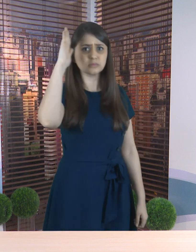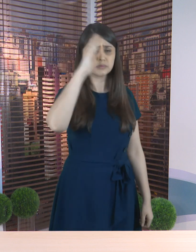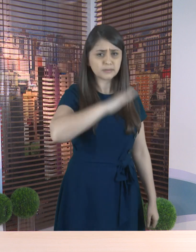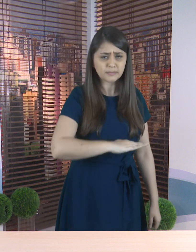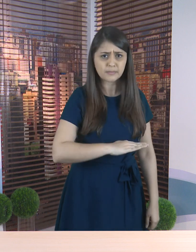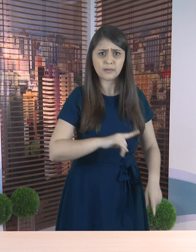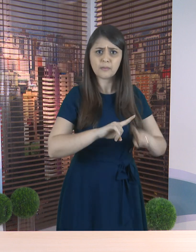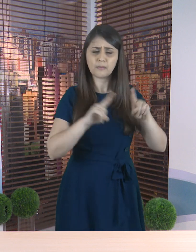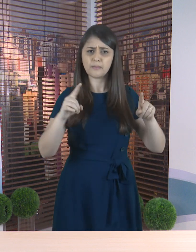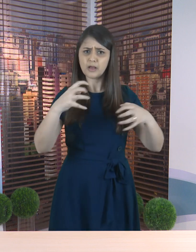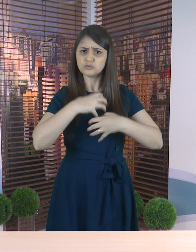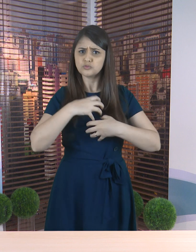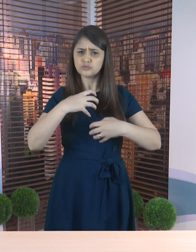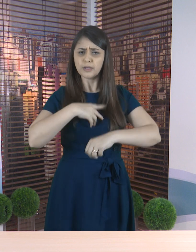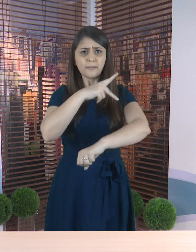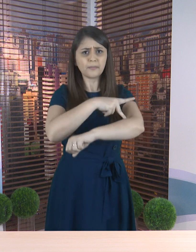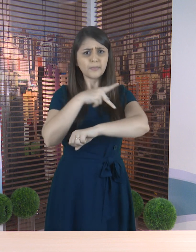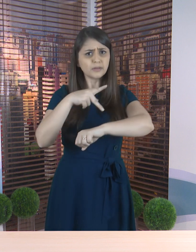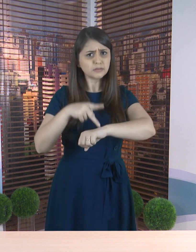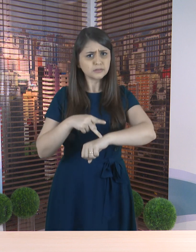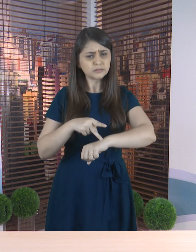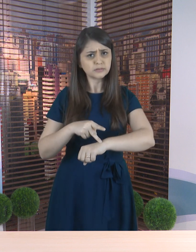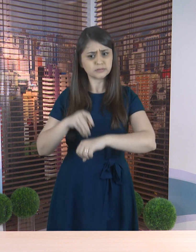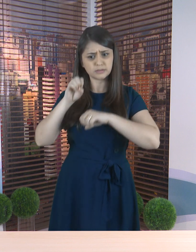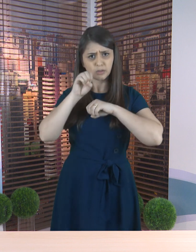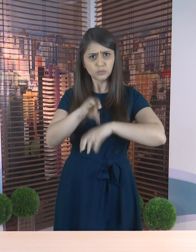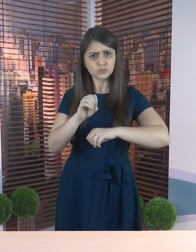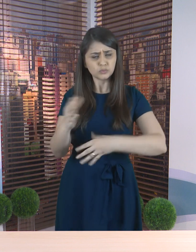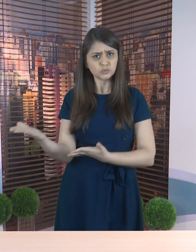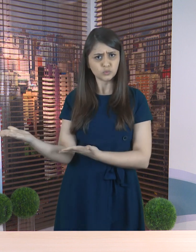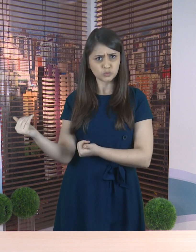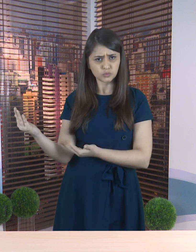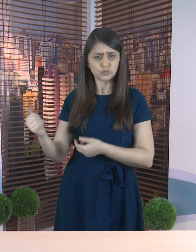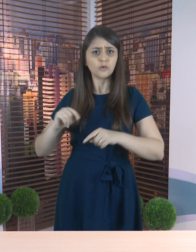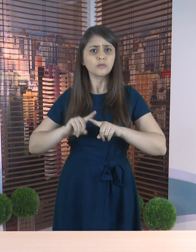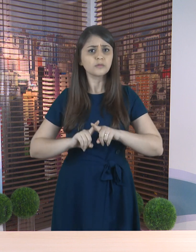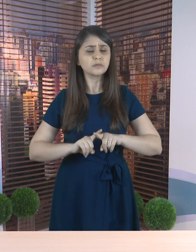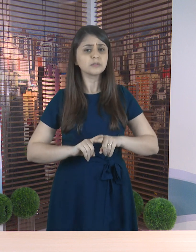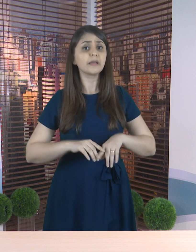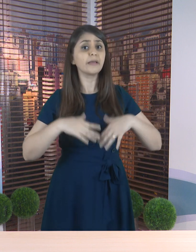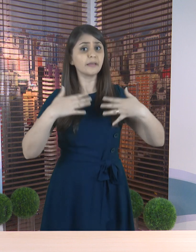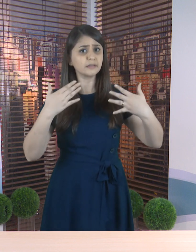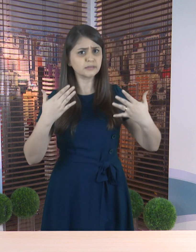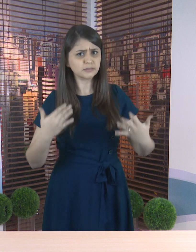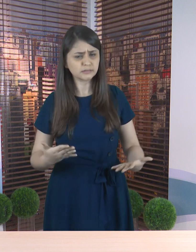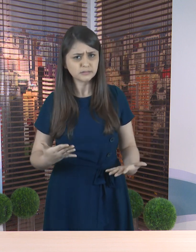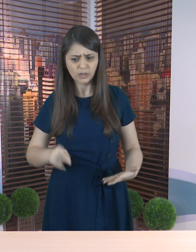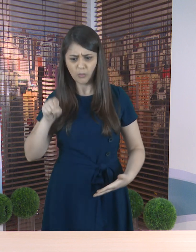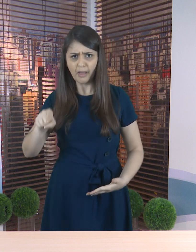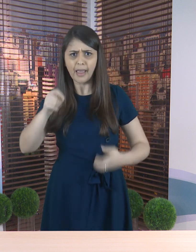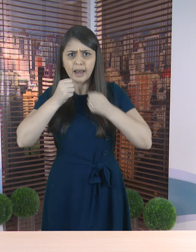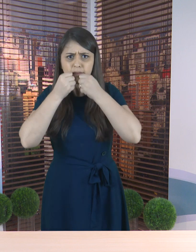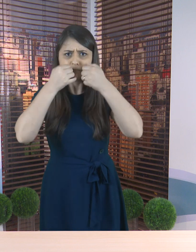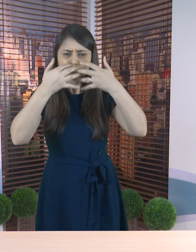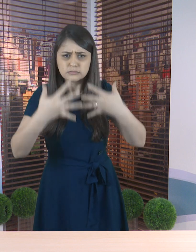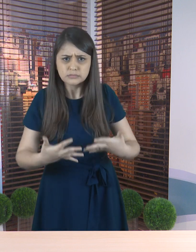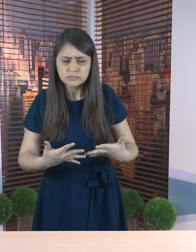não refletisse a realidade de Jó, não precisa ser desprezado no seu todo,